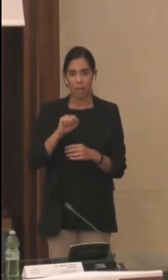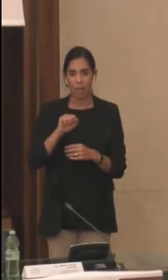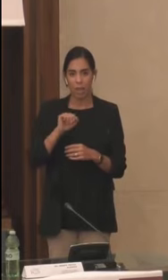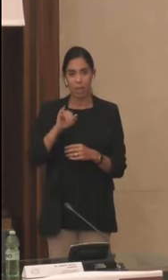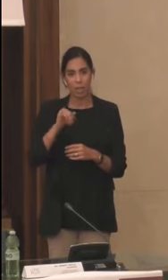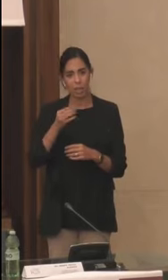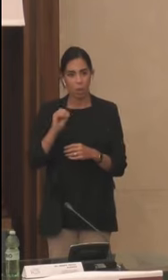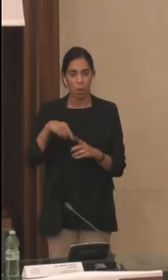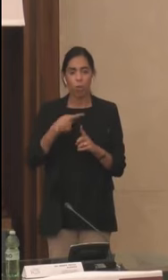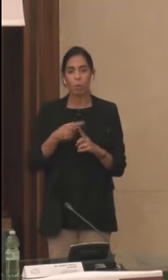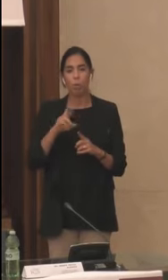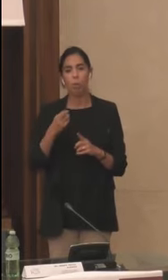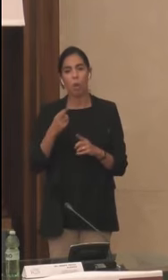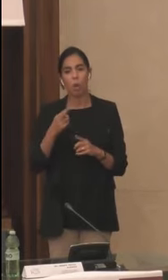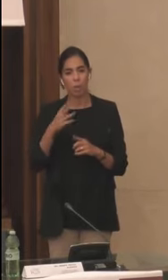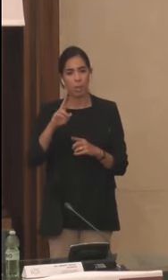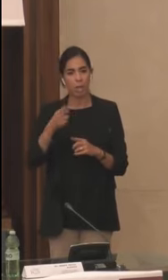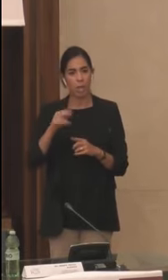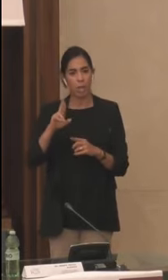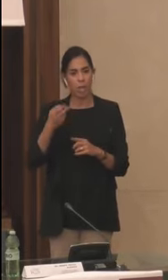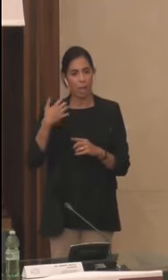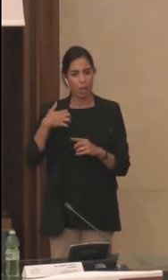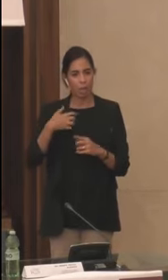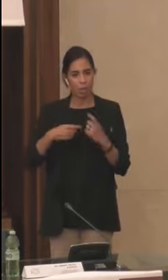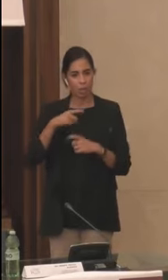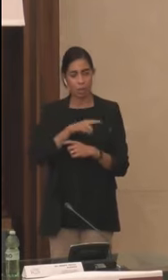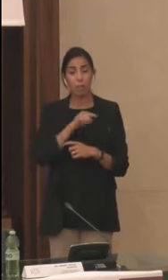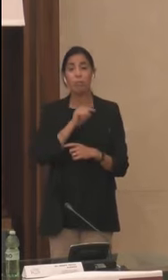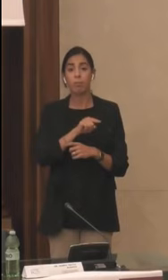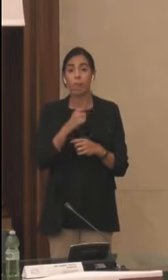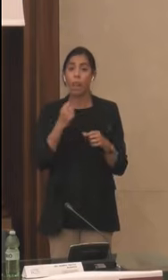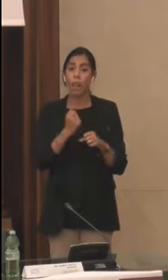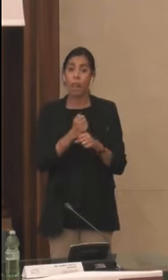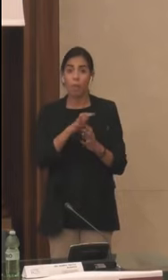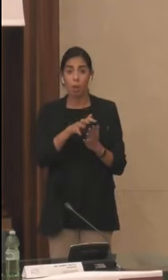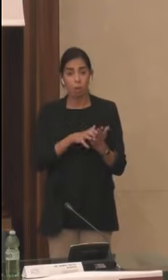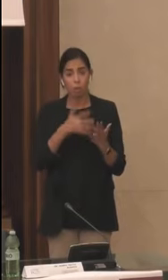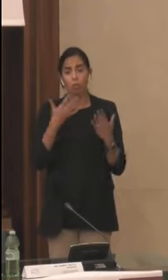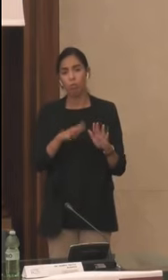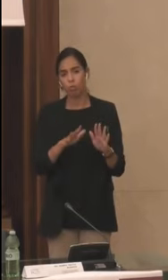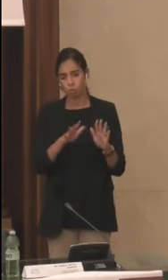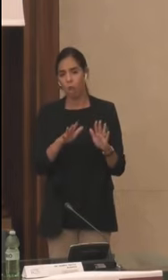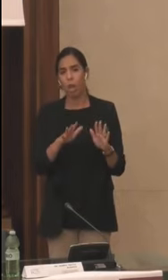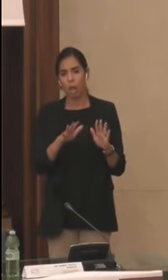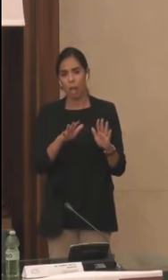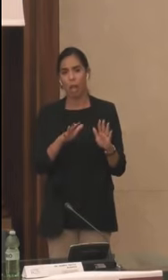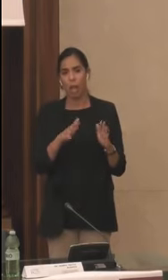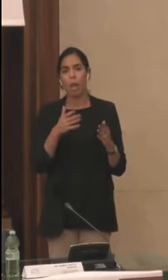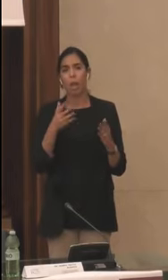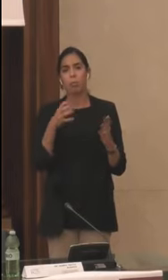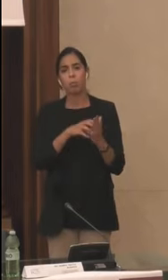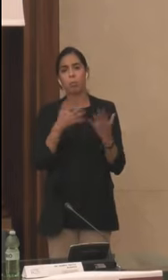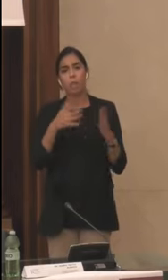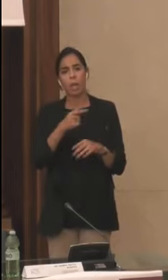Clínica Medical del Lancet, ¿verdad? Que habla de, allá por septiembre, octubre del 2020, que reduce la carga viral, de hecho